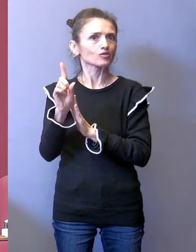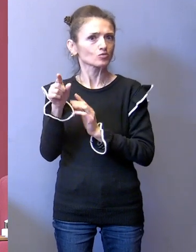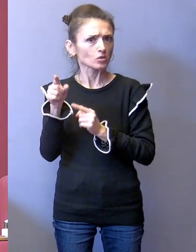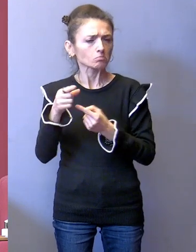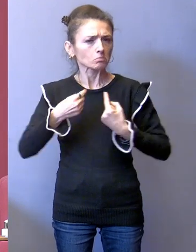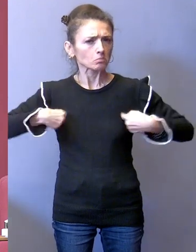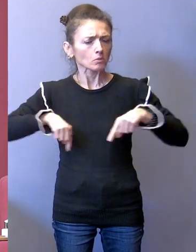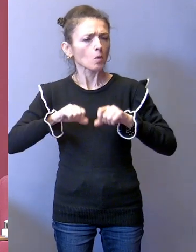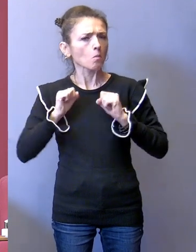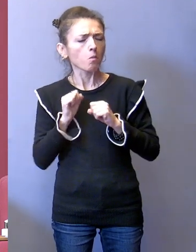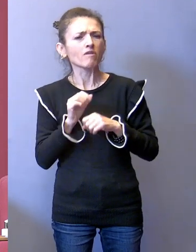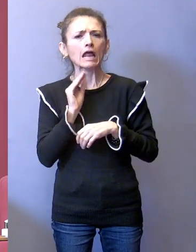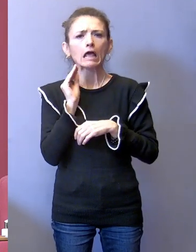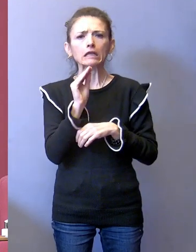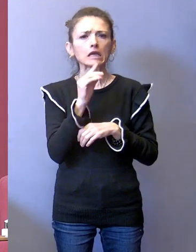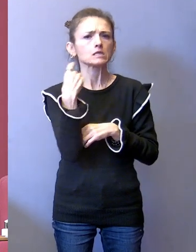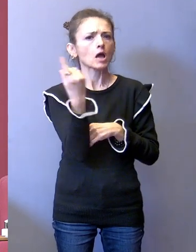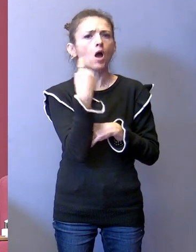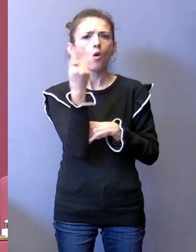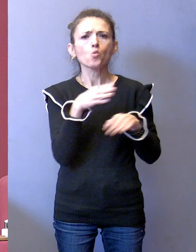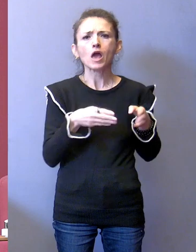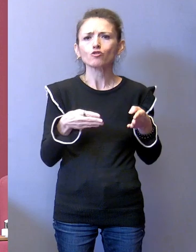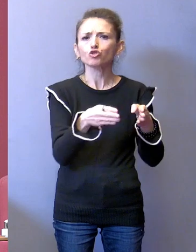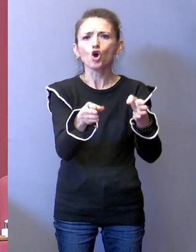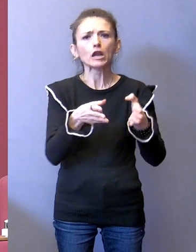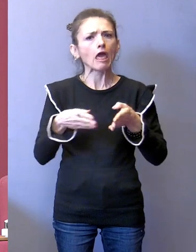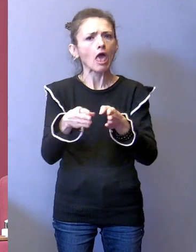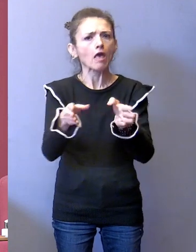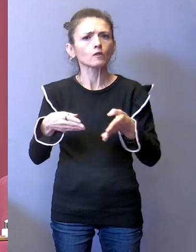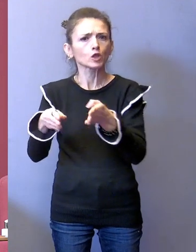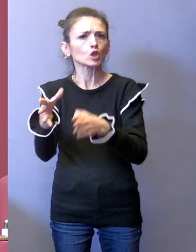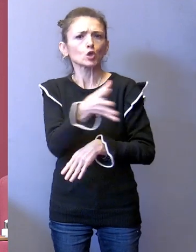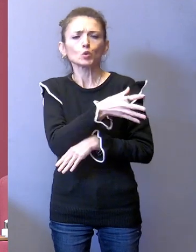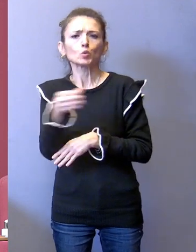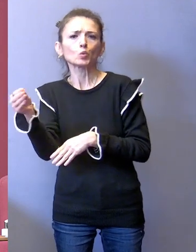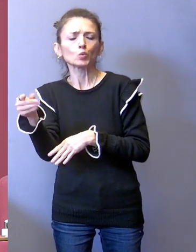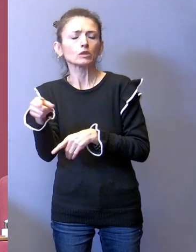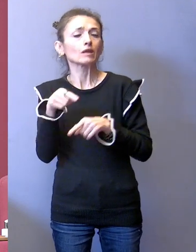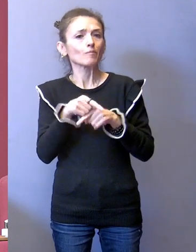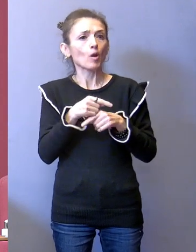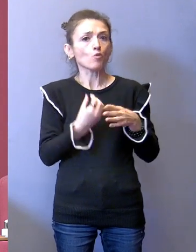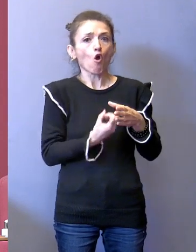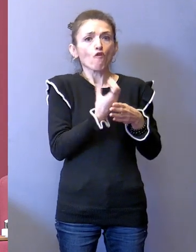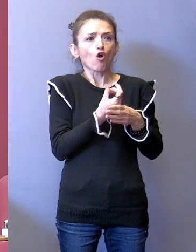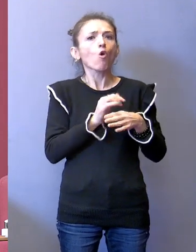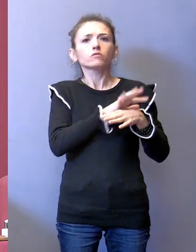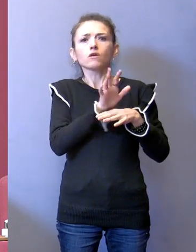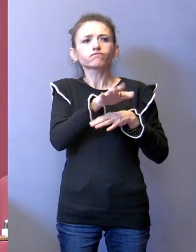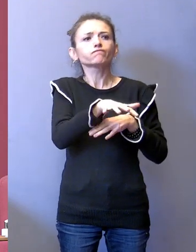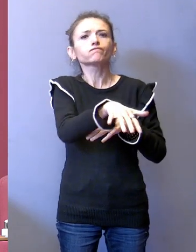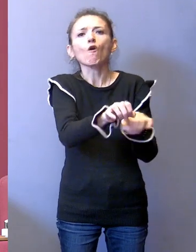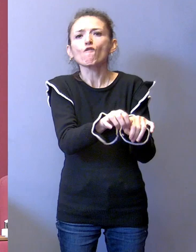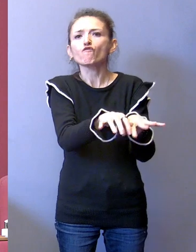cumulativa di tutti i torrenti Genovesi dalla foce alla fonte che ha una valenza quinquennale quindi